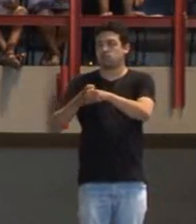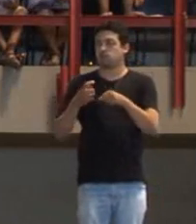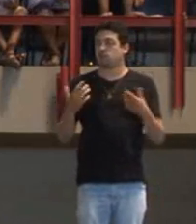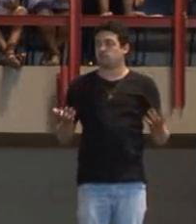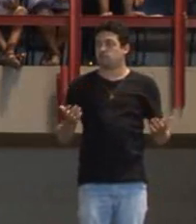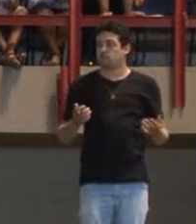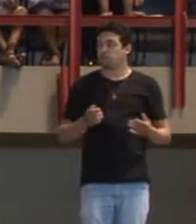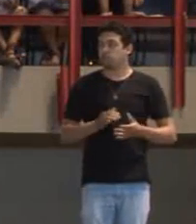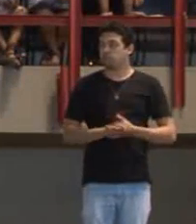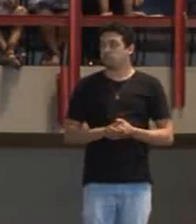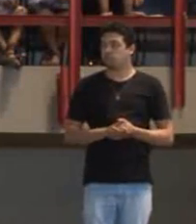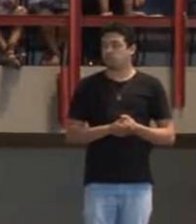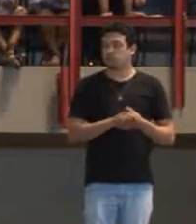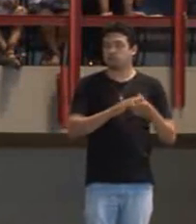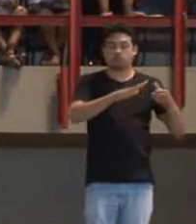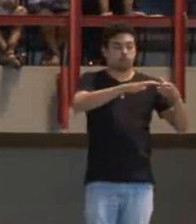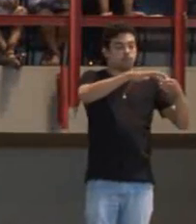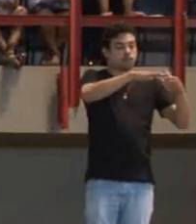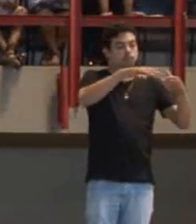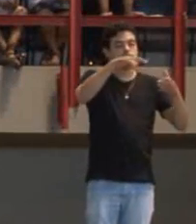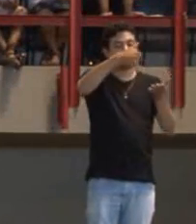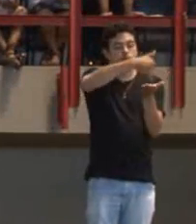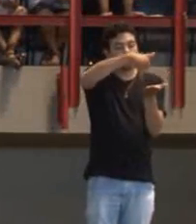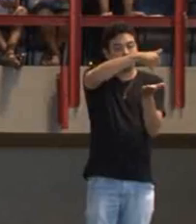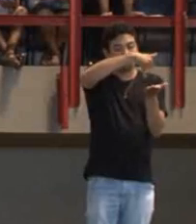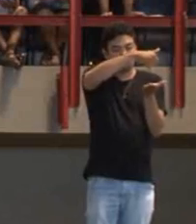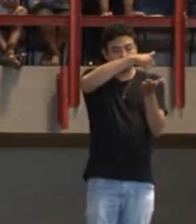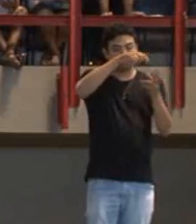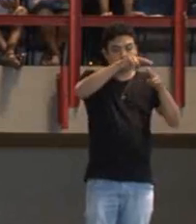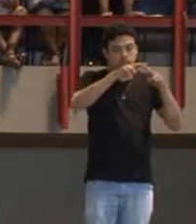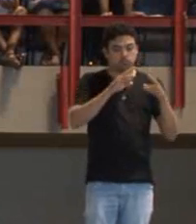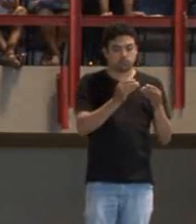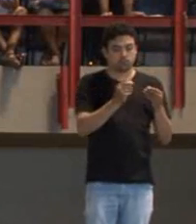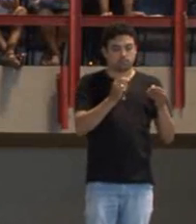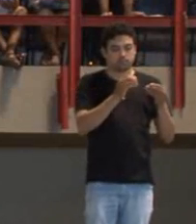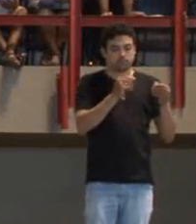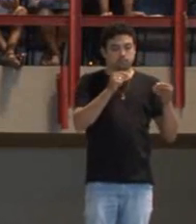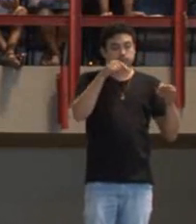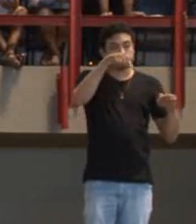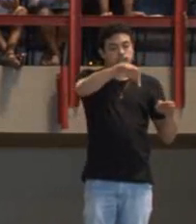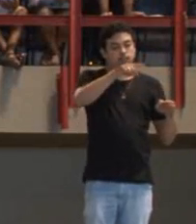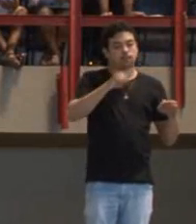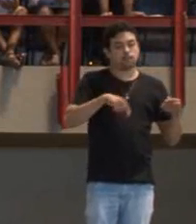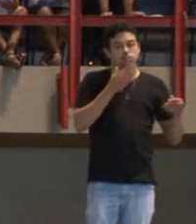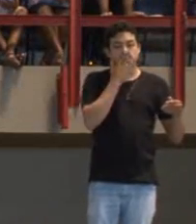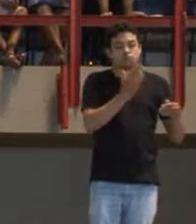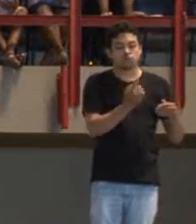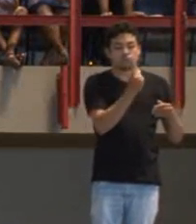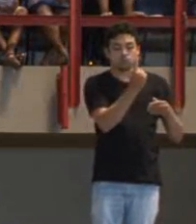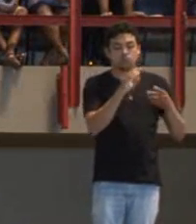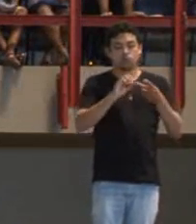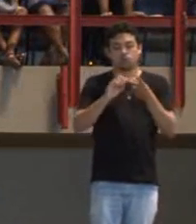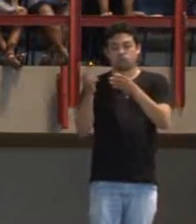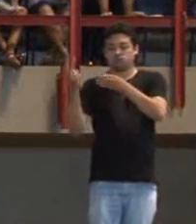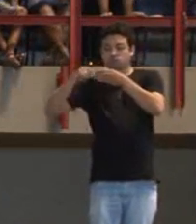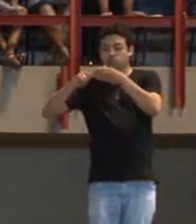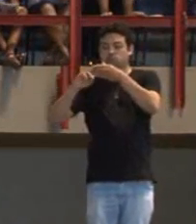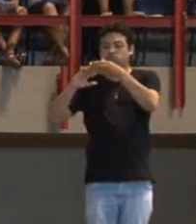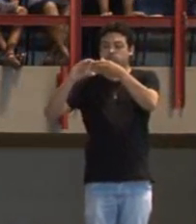sólido, gente? Líquido é um óleo, né? O aspecto dele é de homogêneo ou